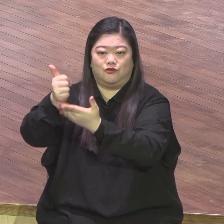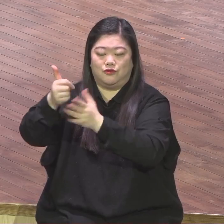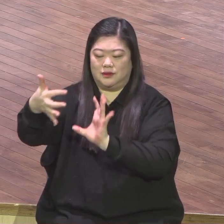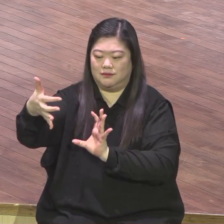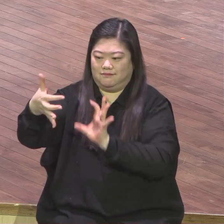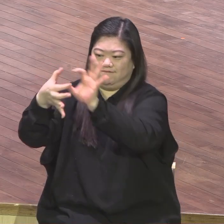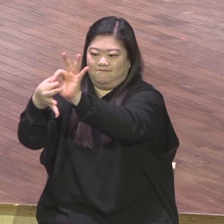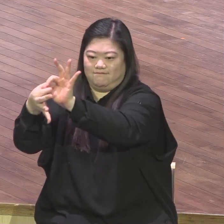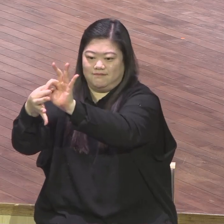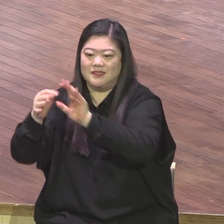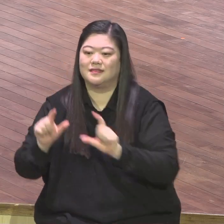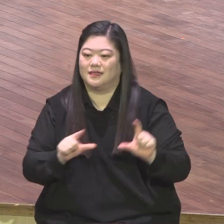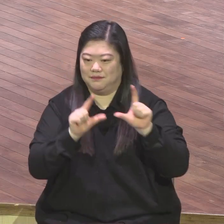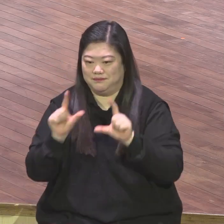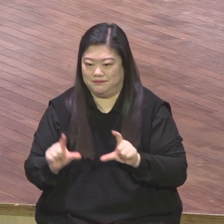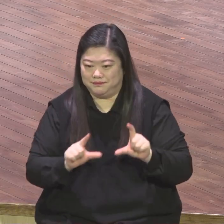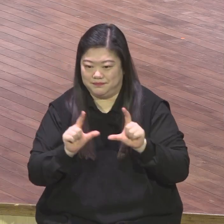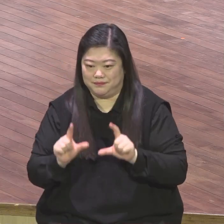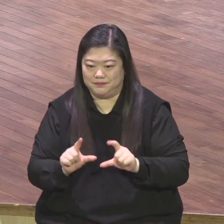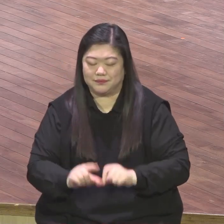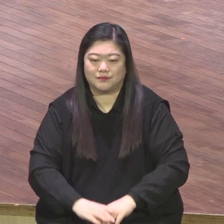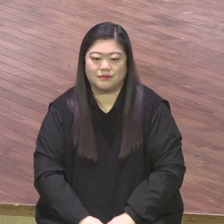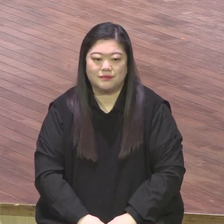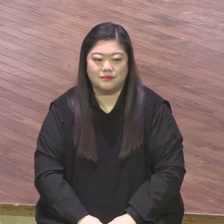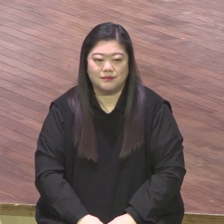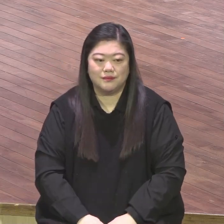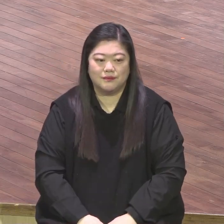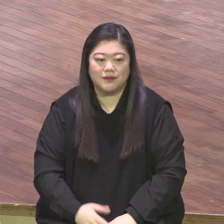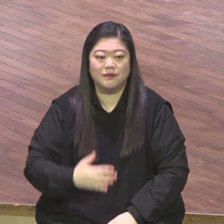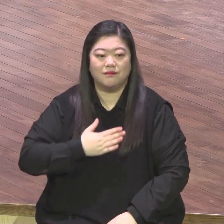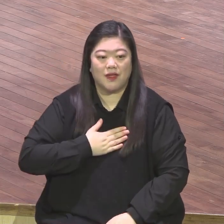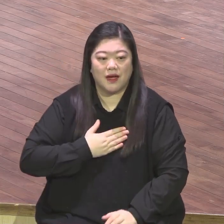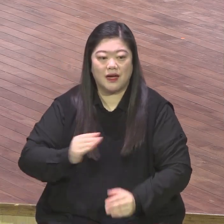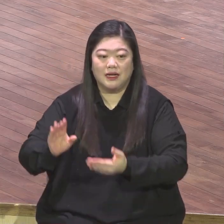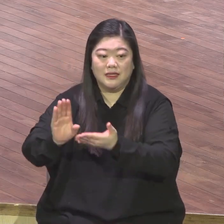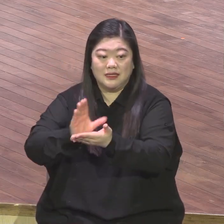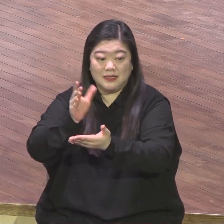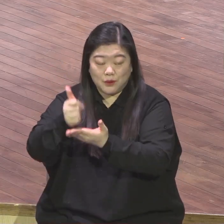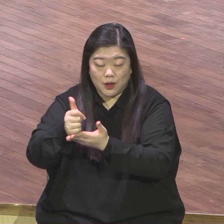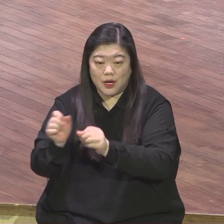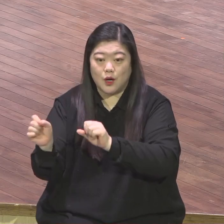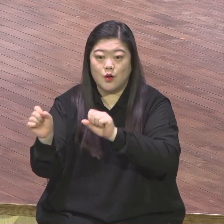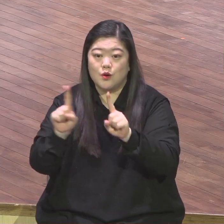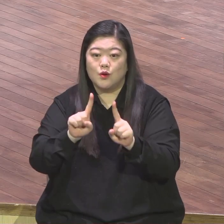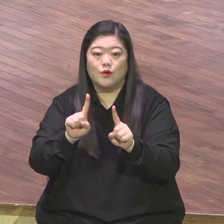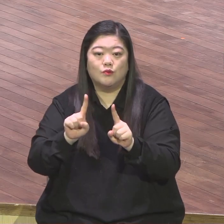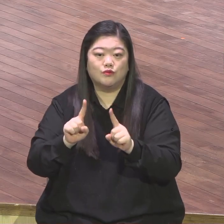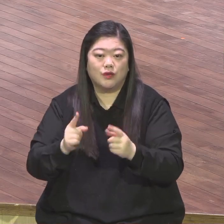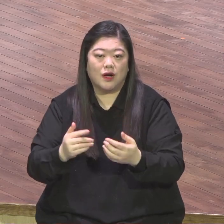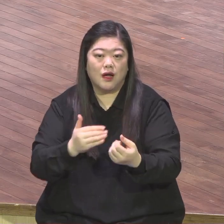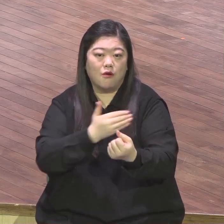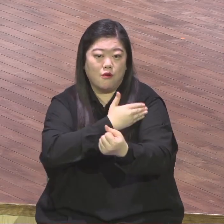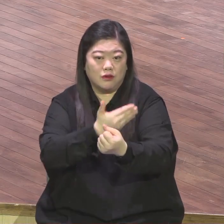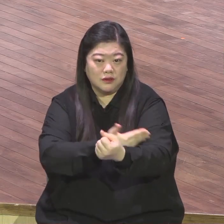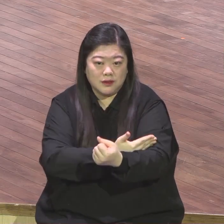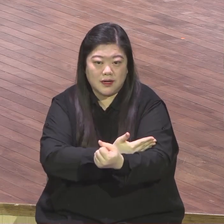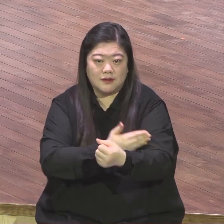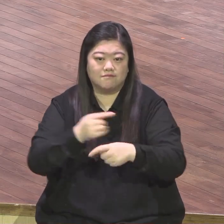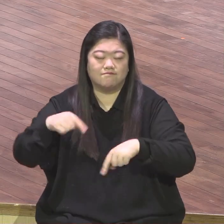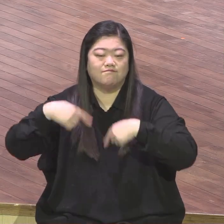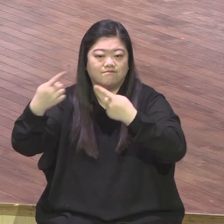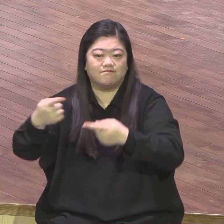삶 10절입니다. 내가 그리스도와 그 부활의 권능과 그 고난의 참여함을 알고자